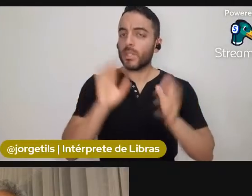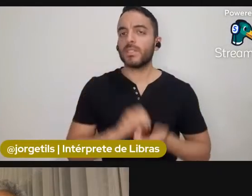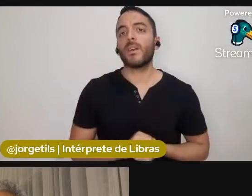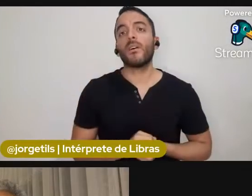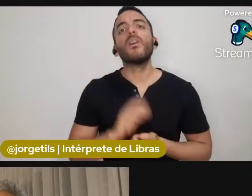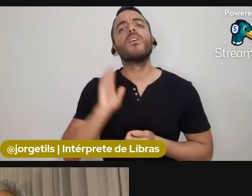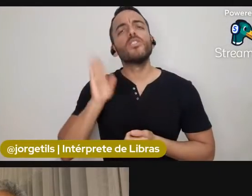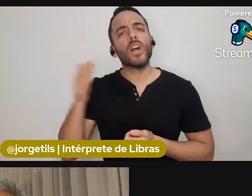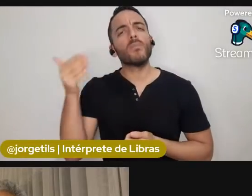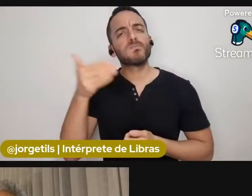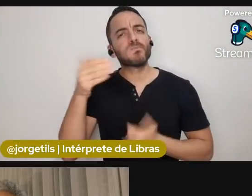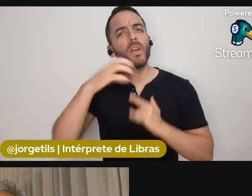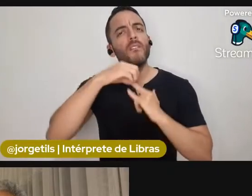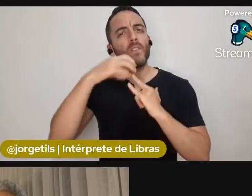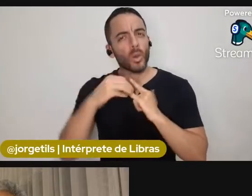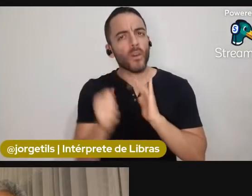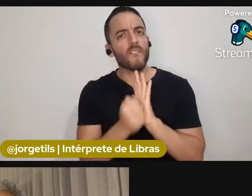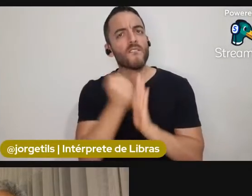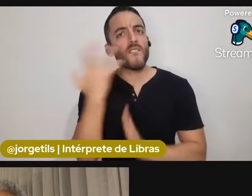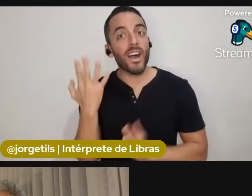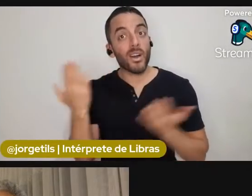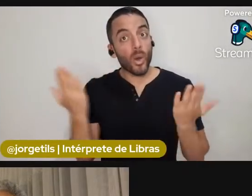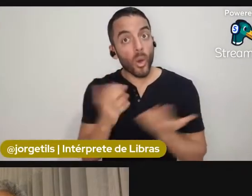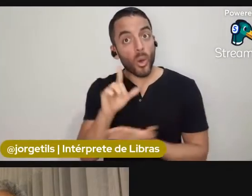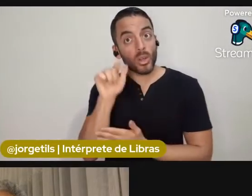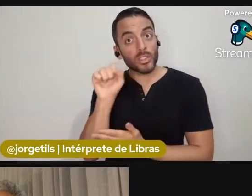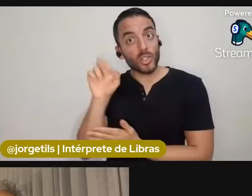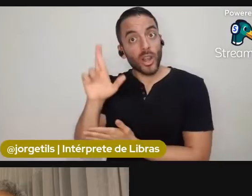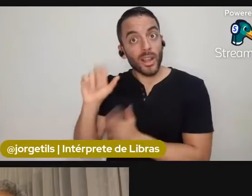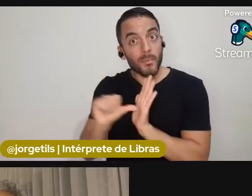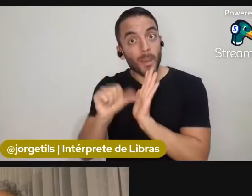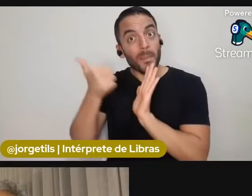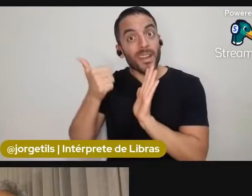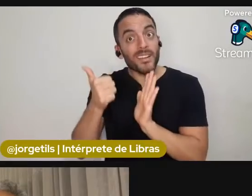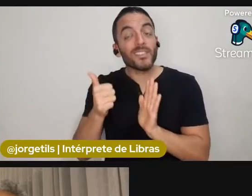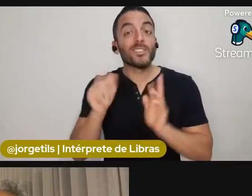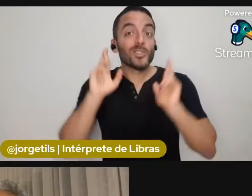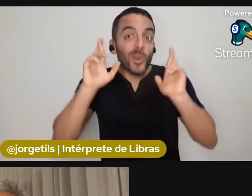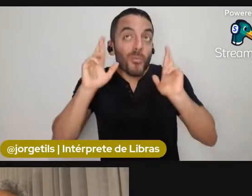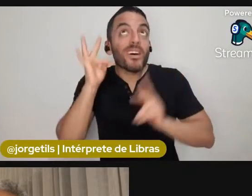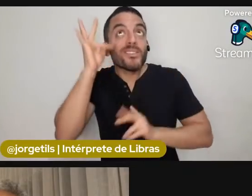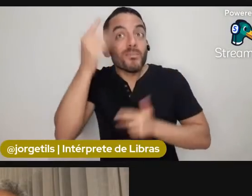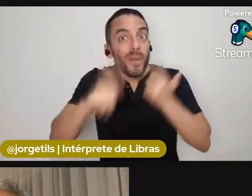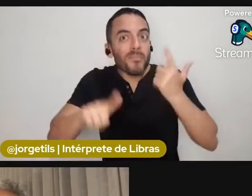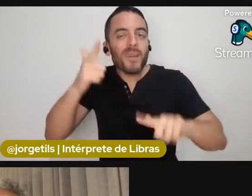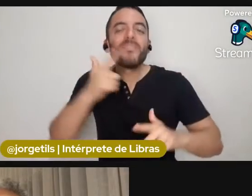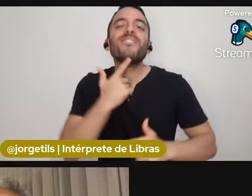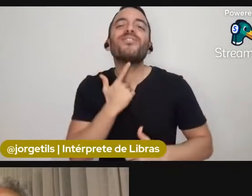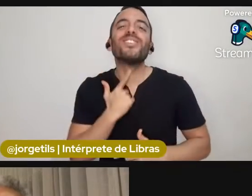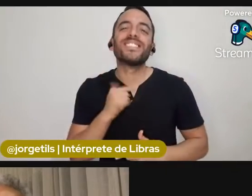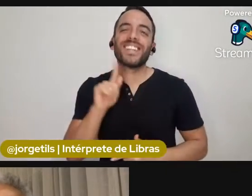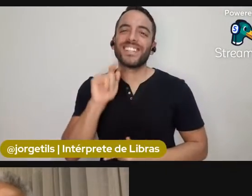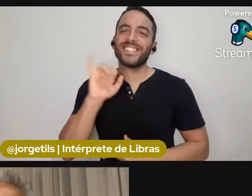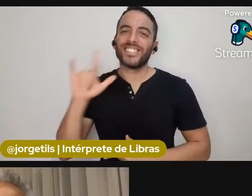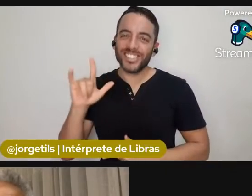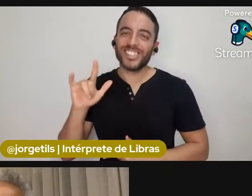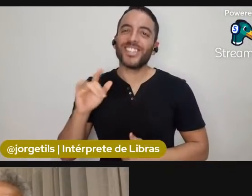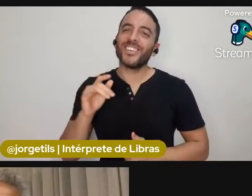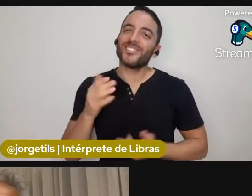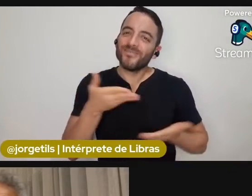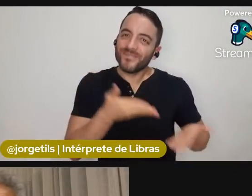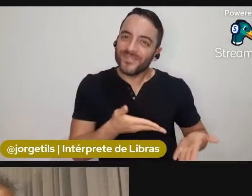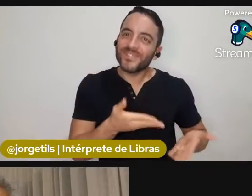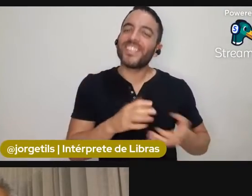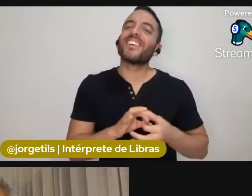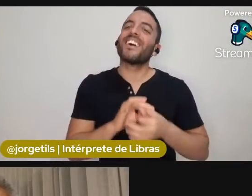vez. Espero que de muitas que ele possa querer vir, pode vir quando ele quiser. Gil, a palavra é sua para nos falar do que você quiser sobre